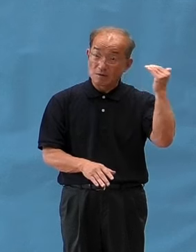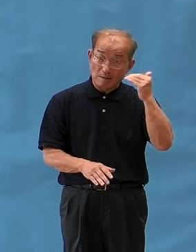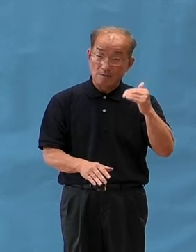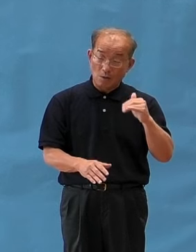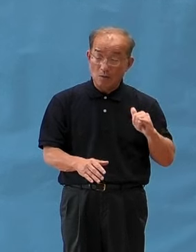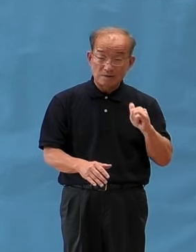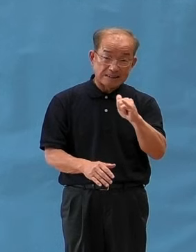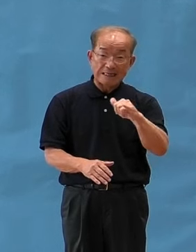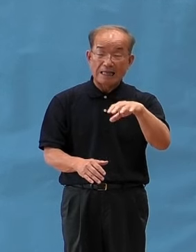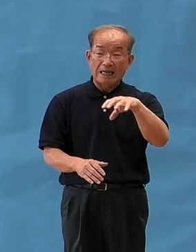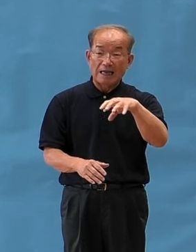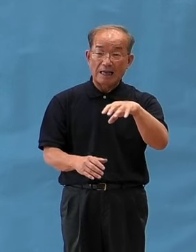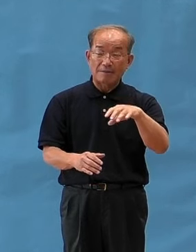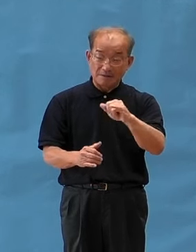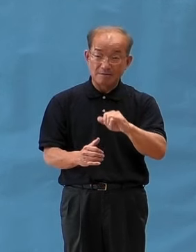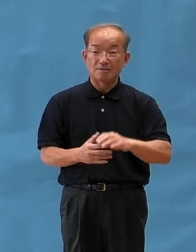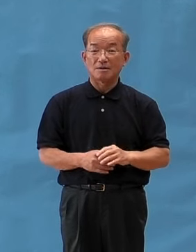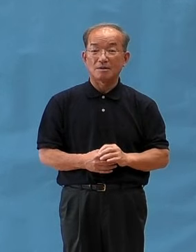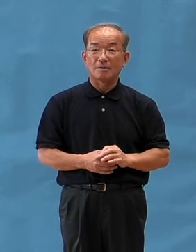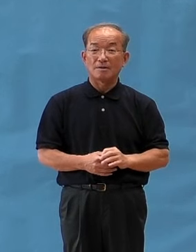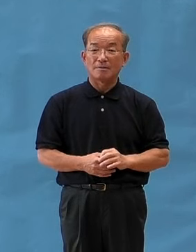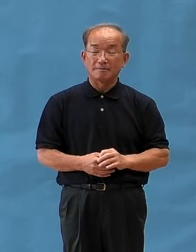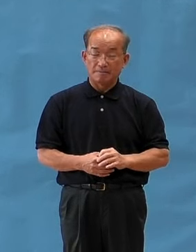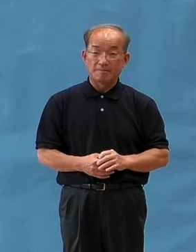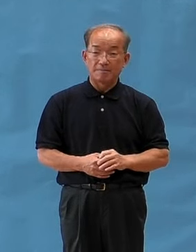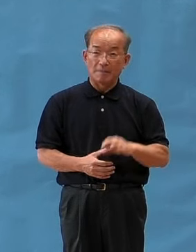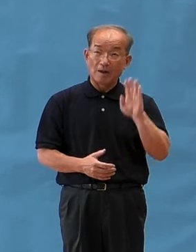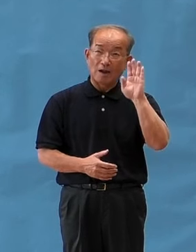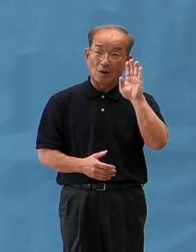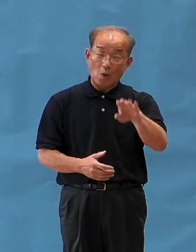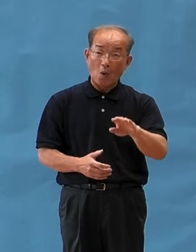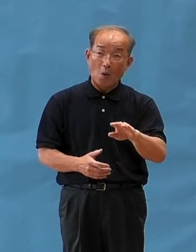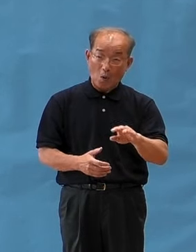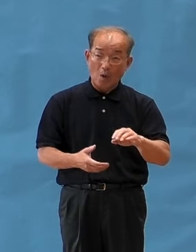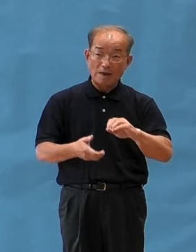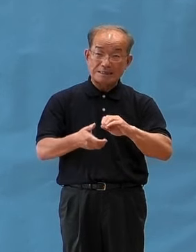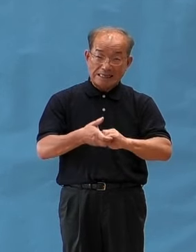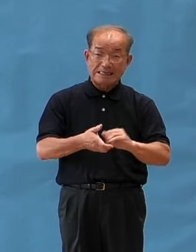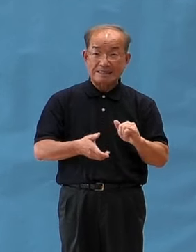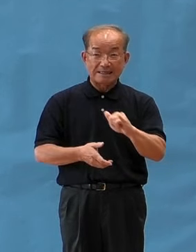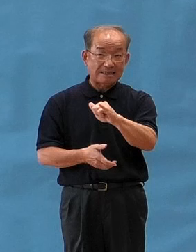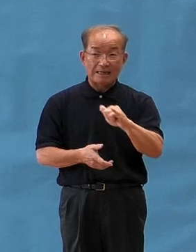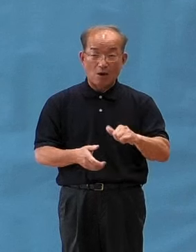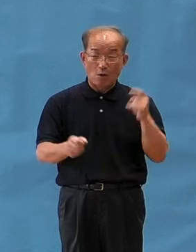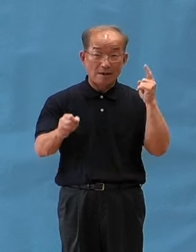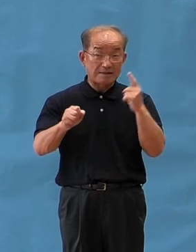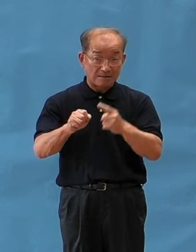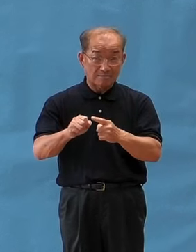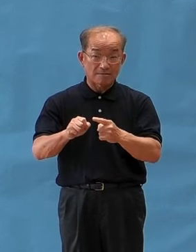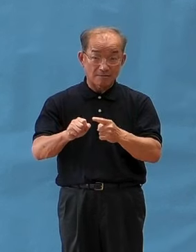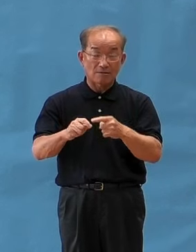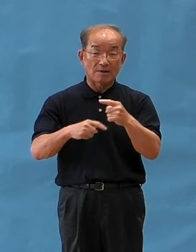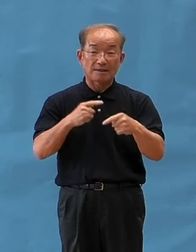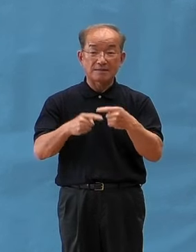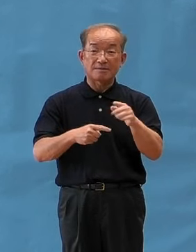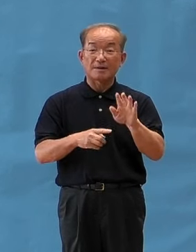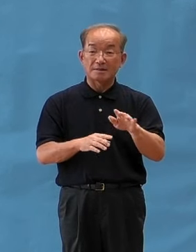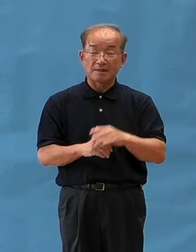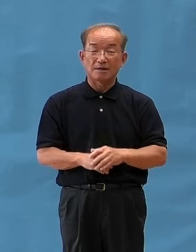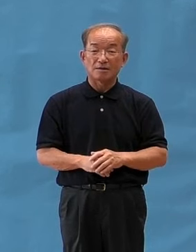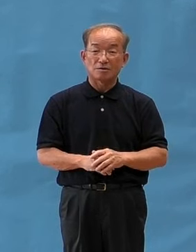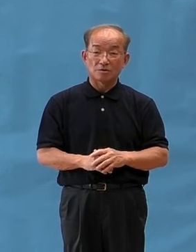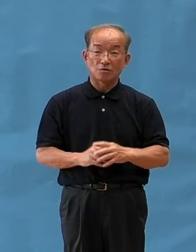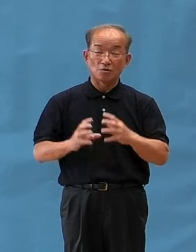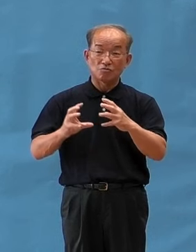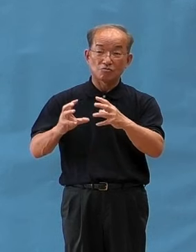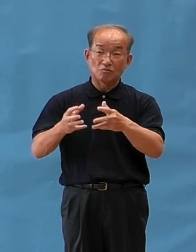便において県としてもこの定期化を目指すっていうところが示されていますけれども、やはりこういくつかそういう海外都市がある